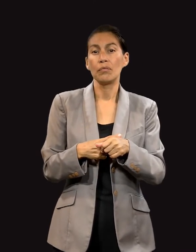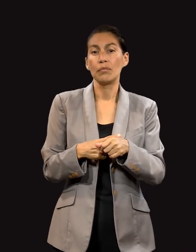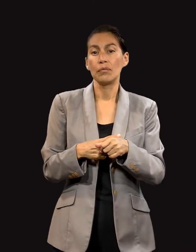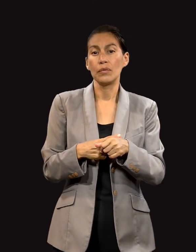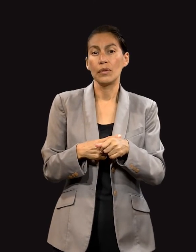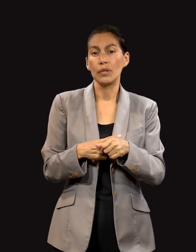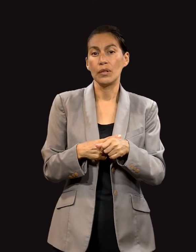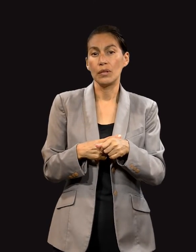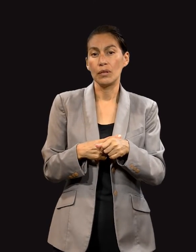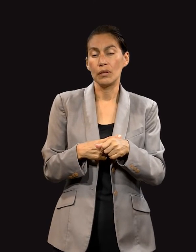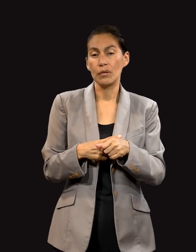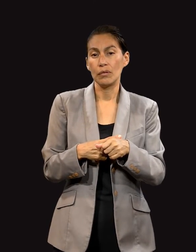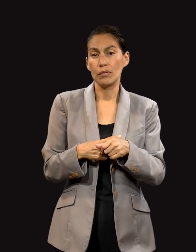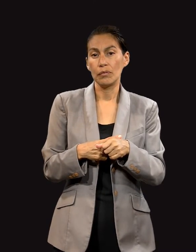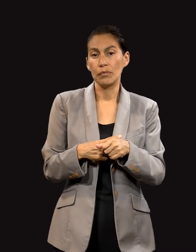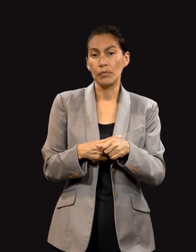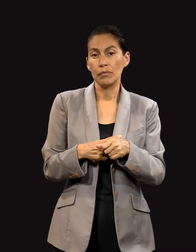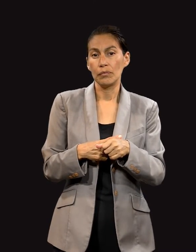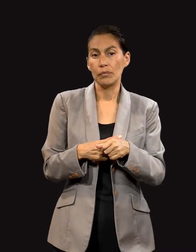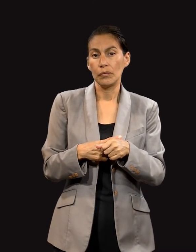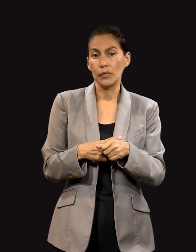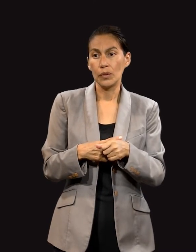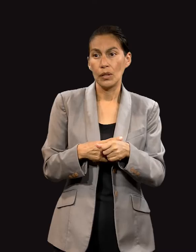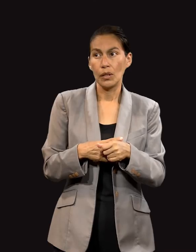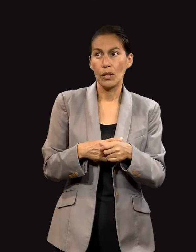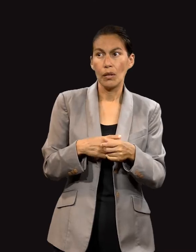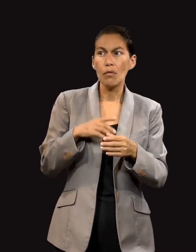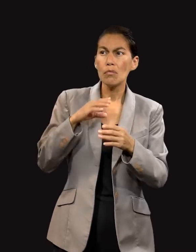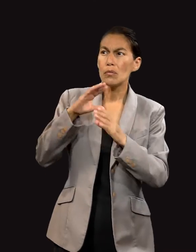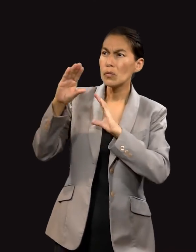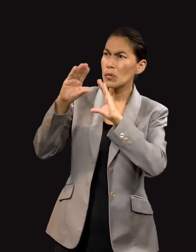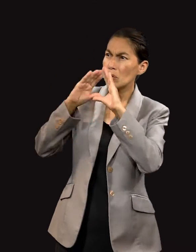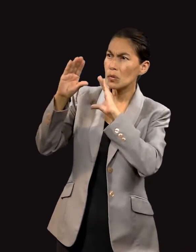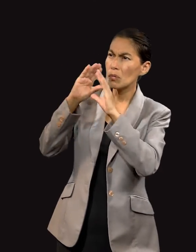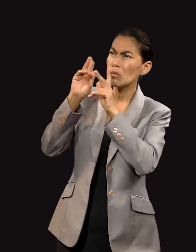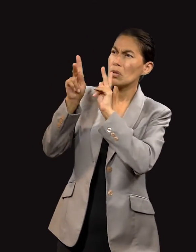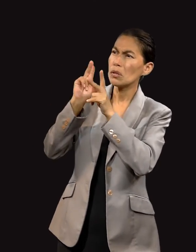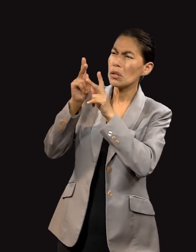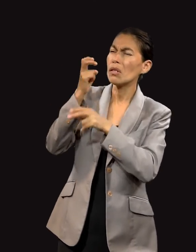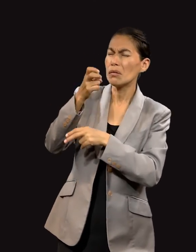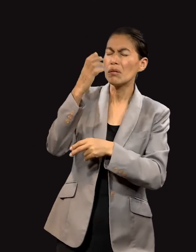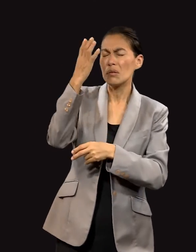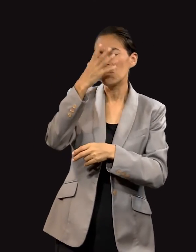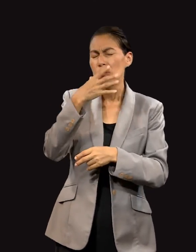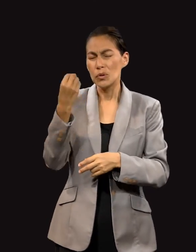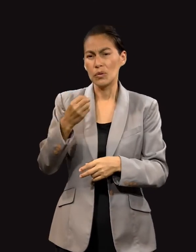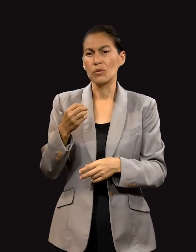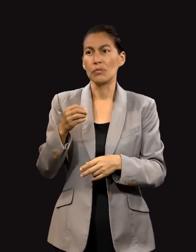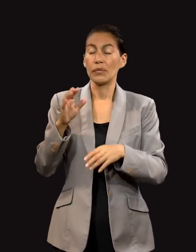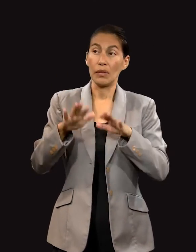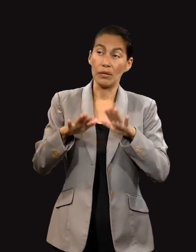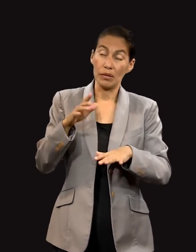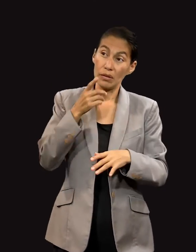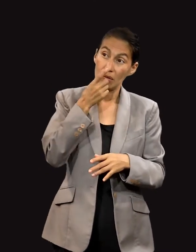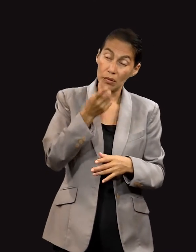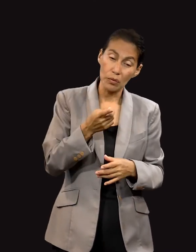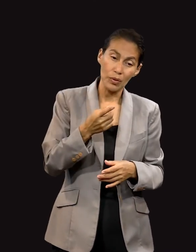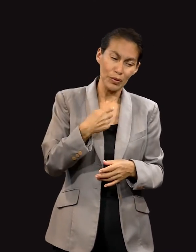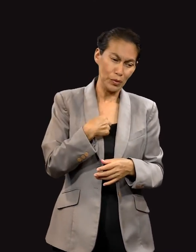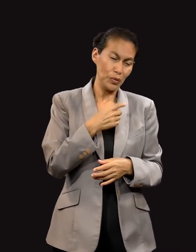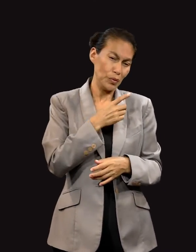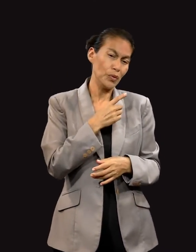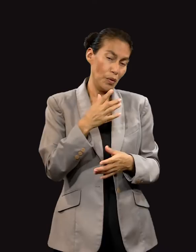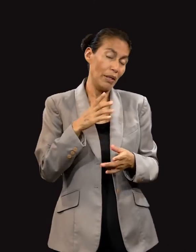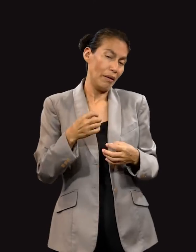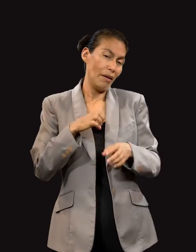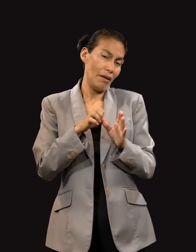todo. es bonito, ajá, es muy bonito este convivir con Dios porque, o sea, decimos yo estoy sola, yo vivo sola,